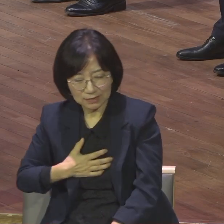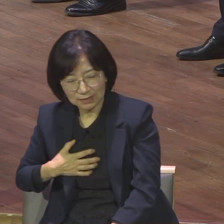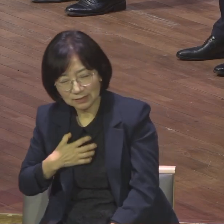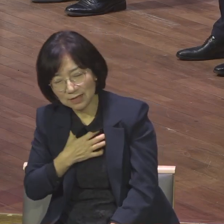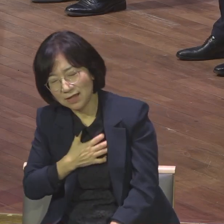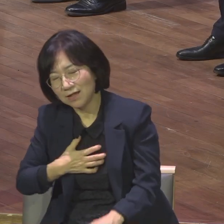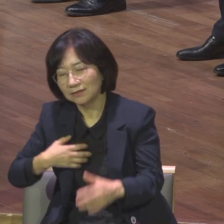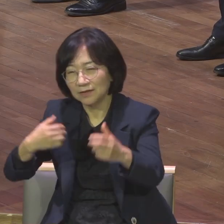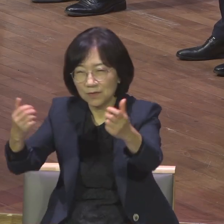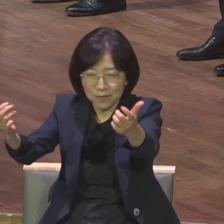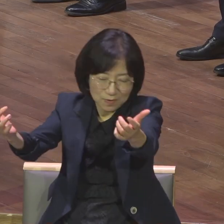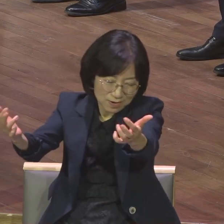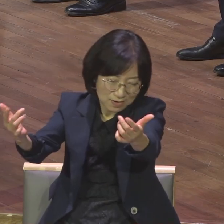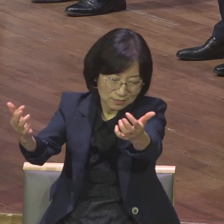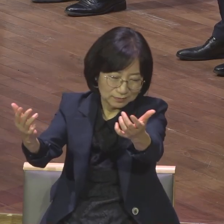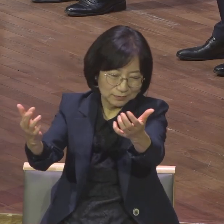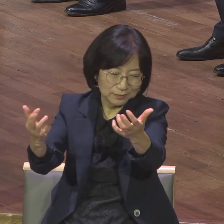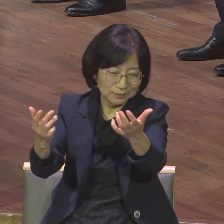환난이